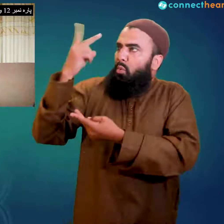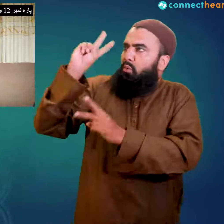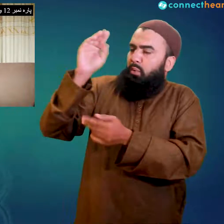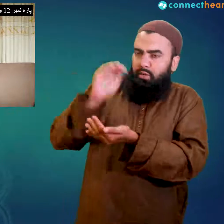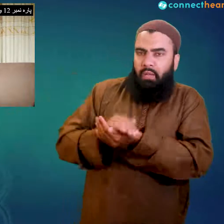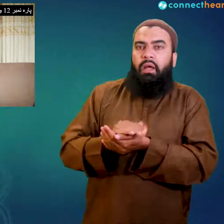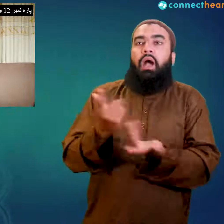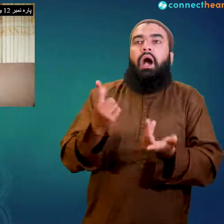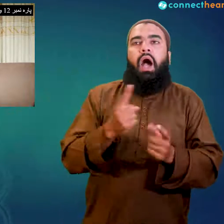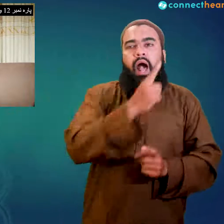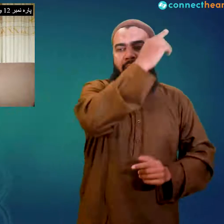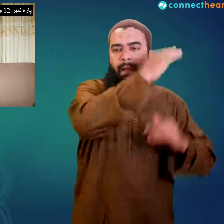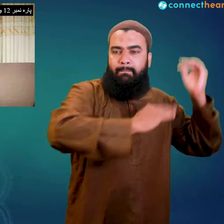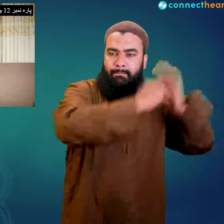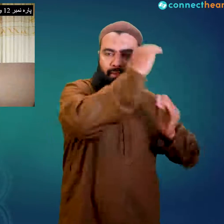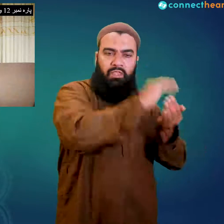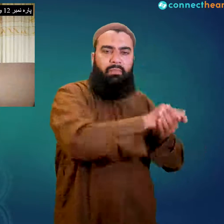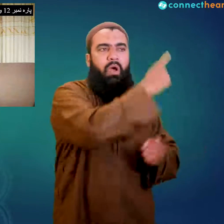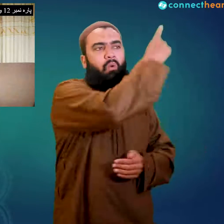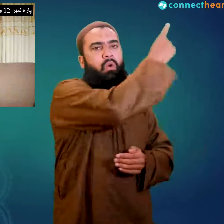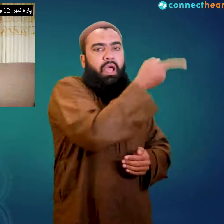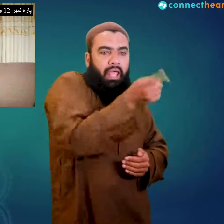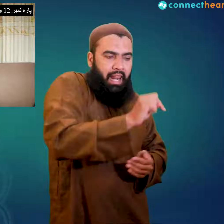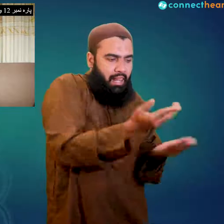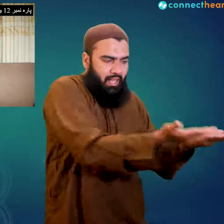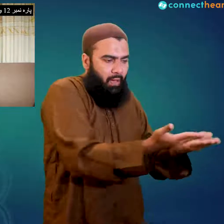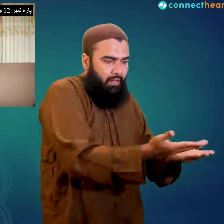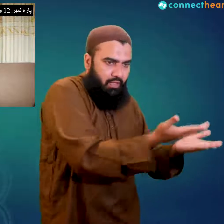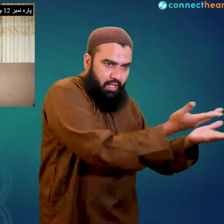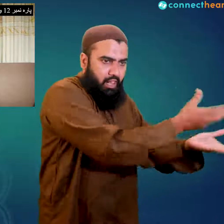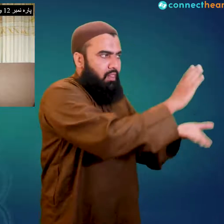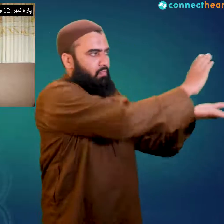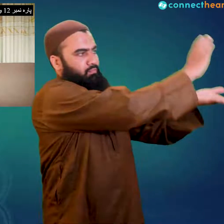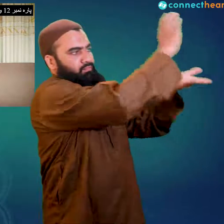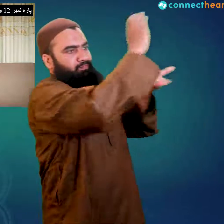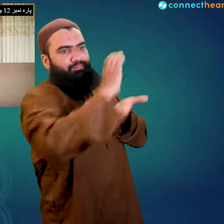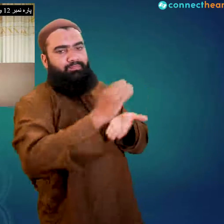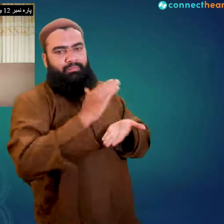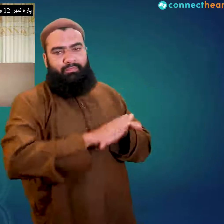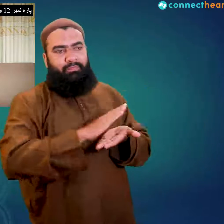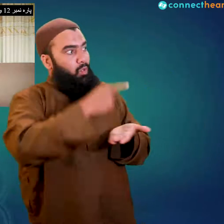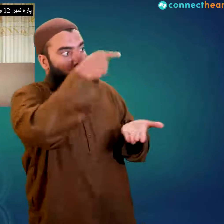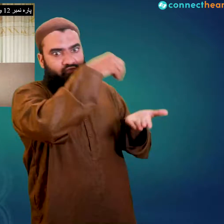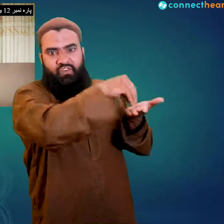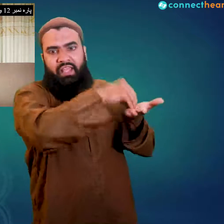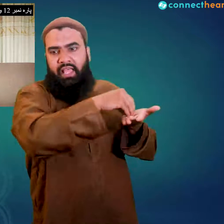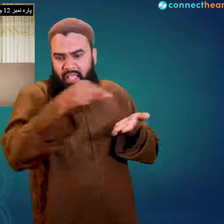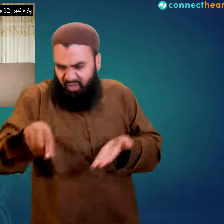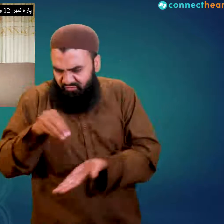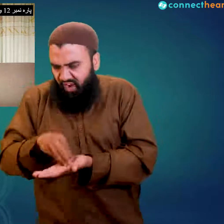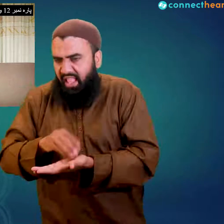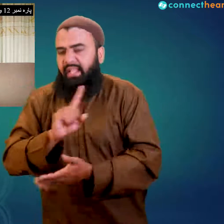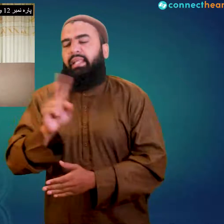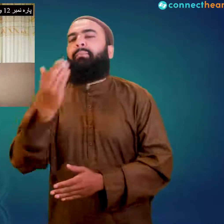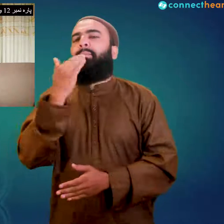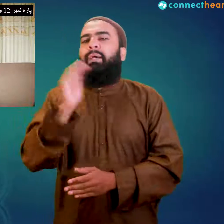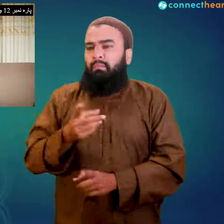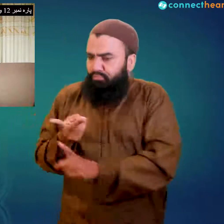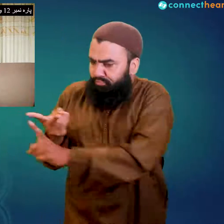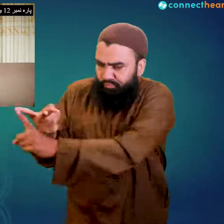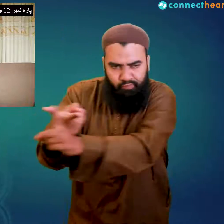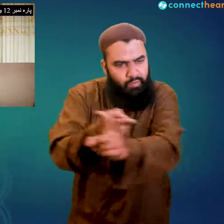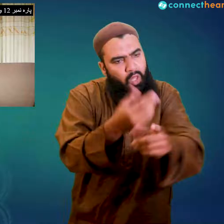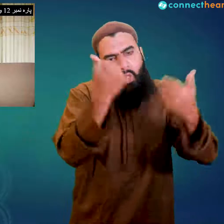گے اور اس نظام کو تم قبول کر لو گے، اس نظام کے مطابق اپنی زندگی کو گزارو گے، یعنی حق والی